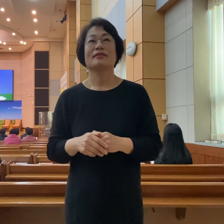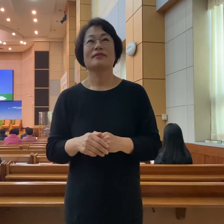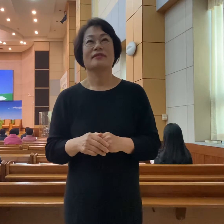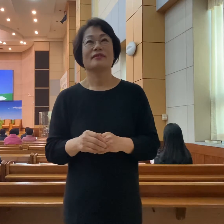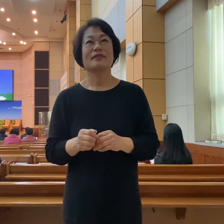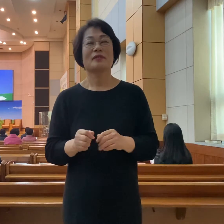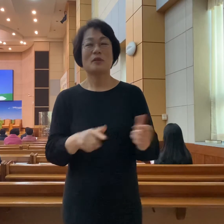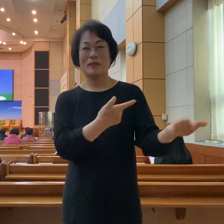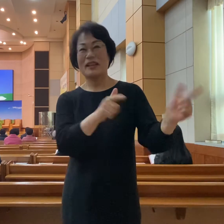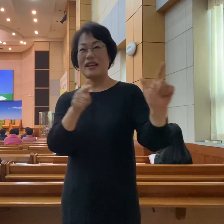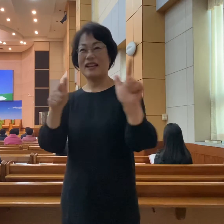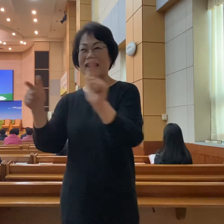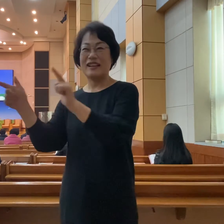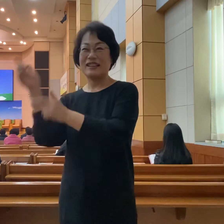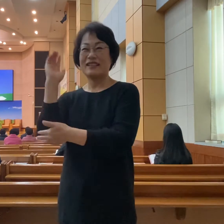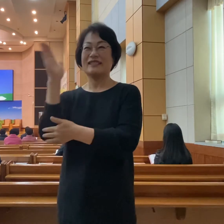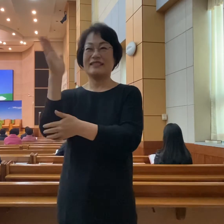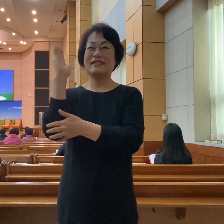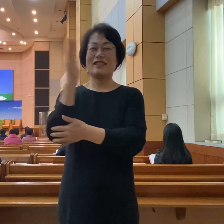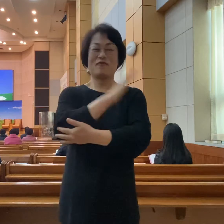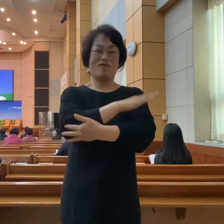그런 이야기.